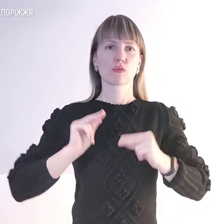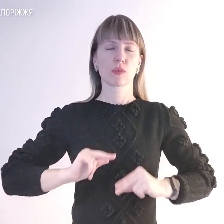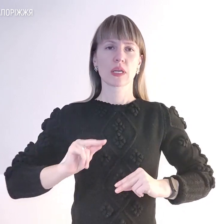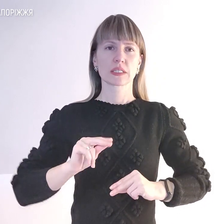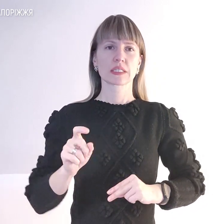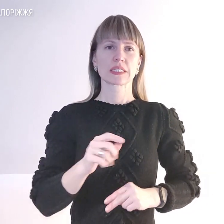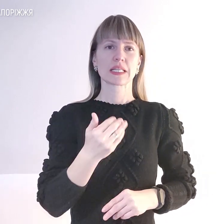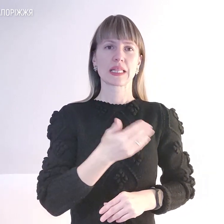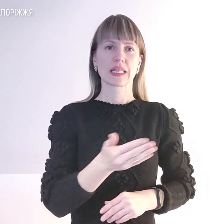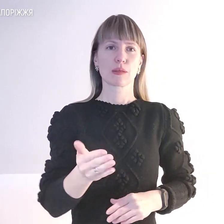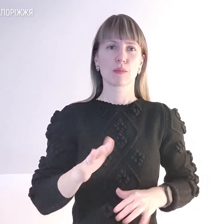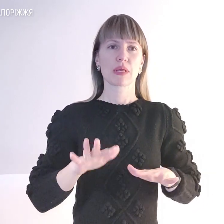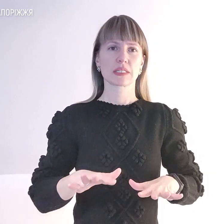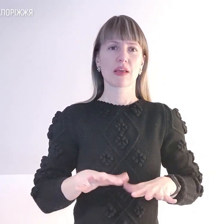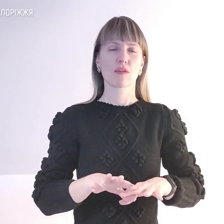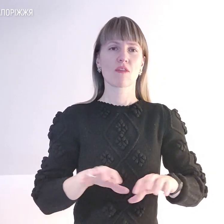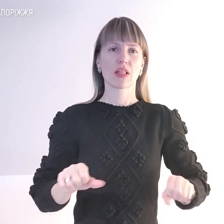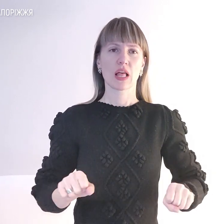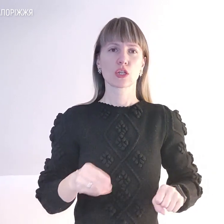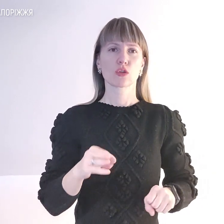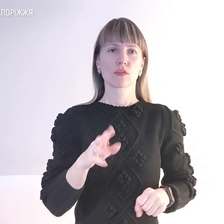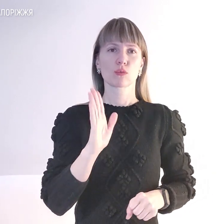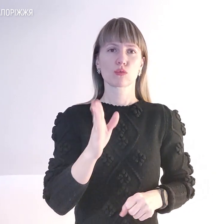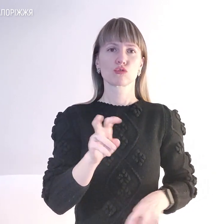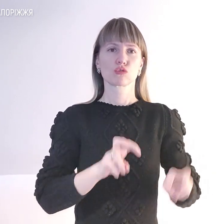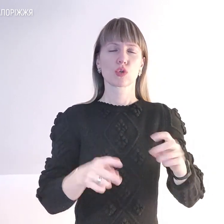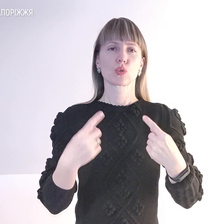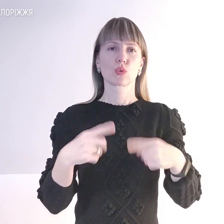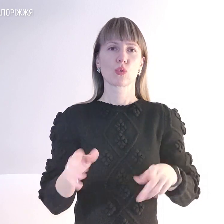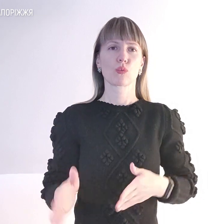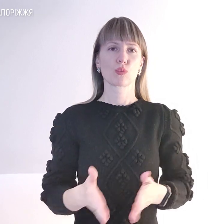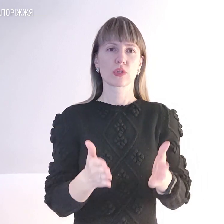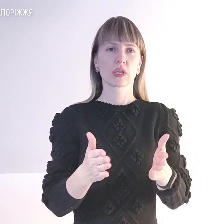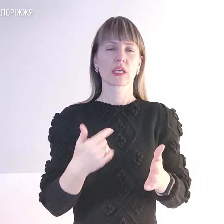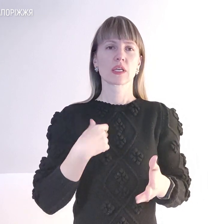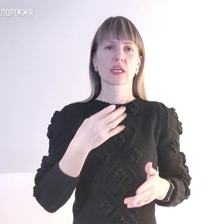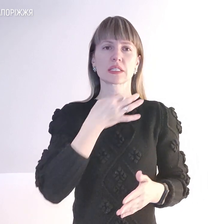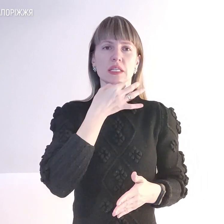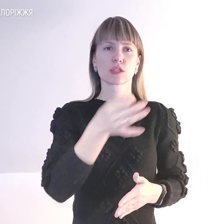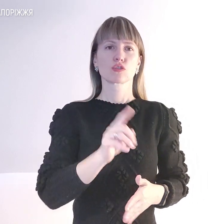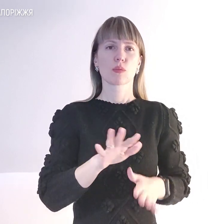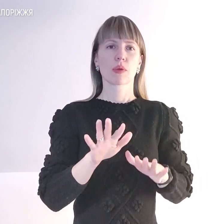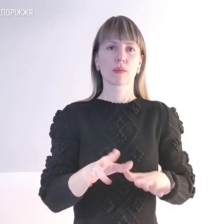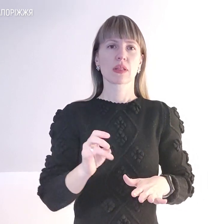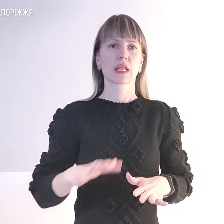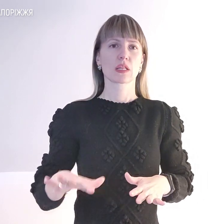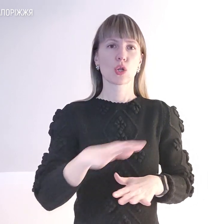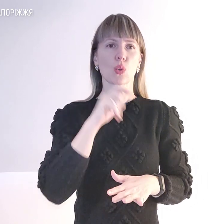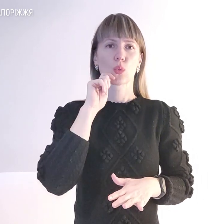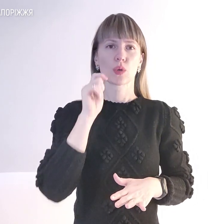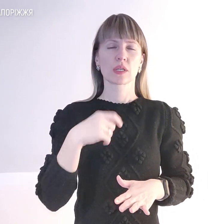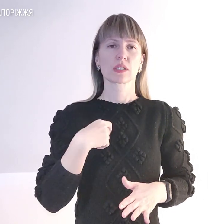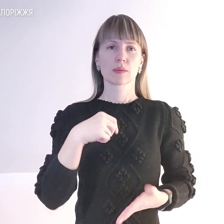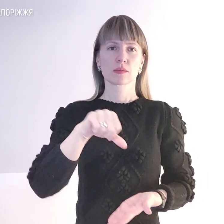ними, місцевої влади, то вони шукатимуть альтернативу. Я сказав, що перебуваю на території України, я представляю місцеву